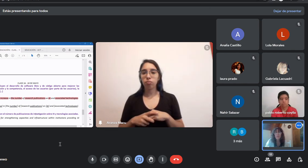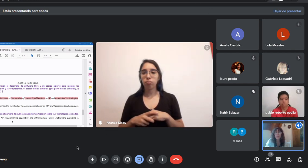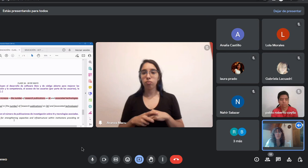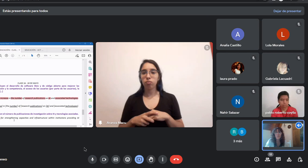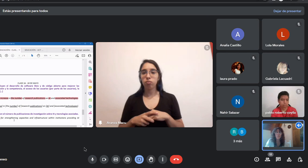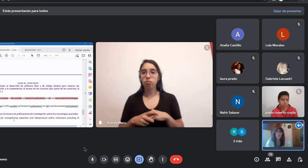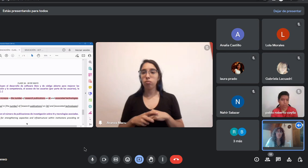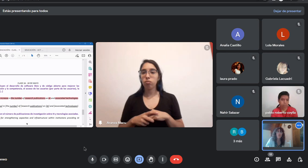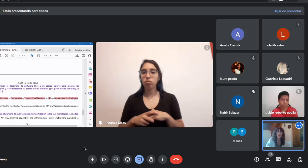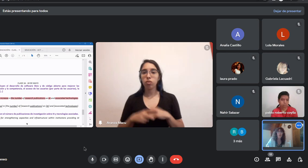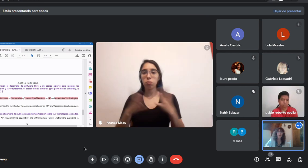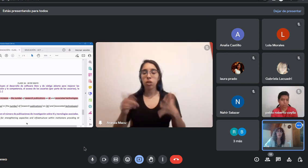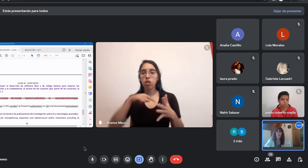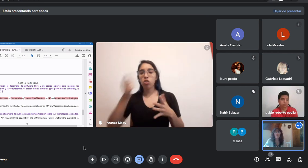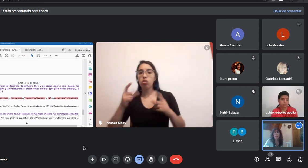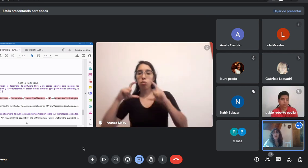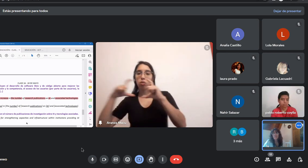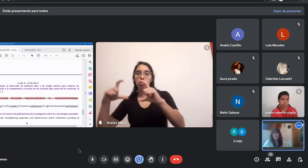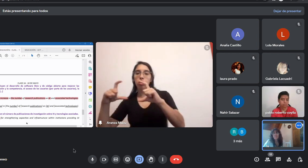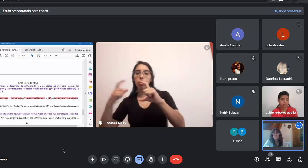¿Cuál es el otro?